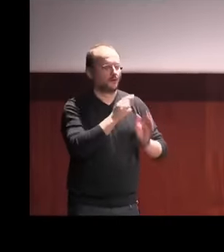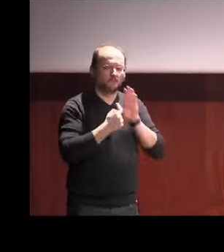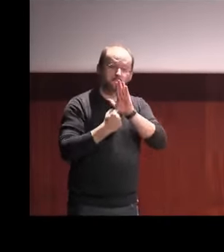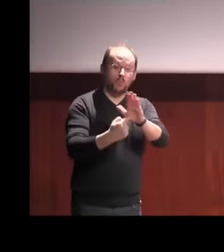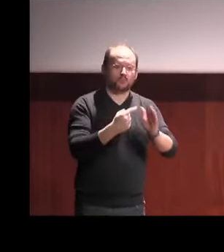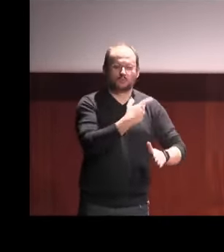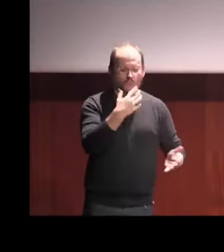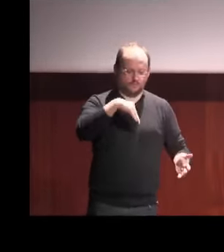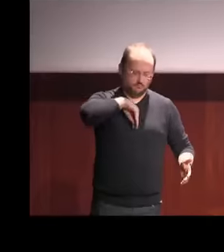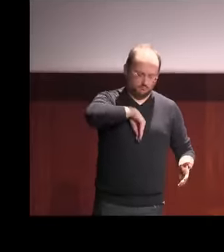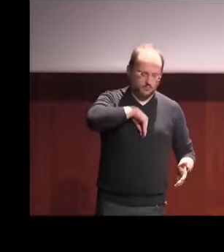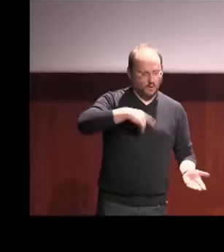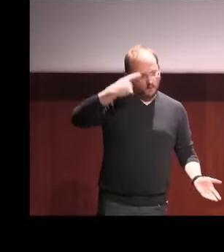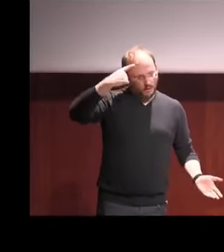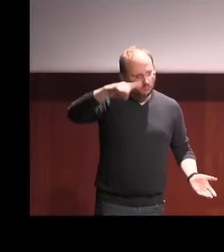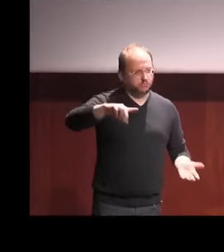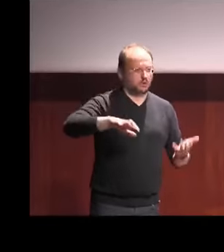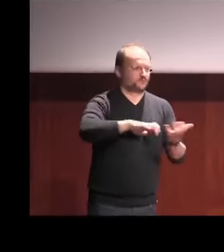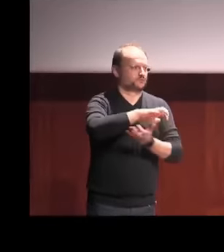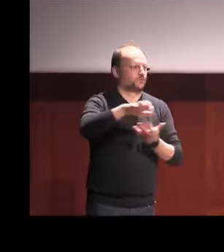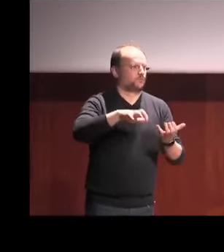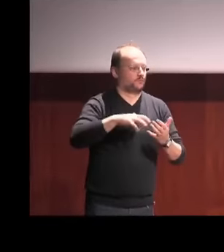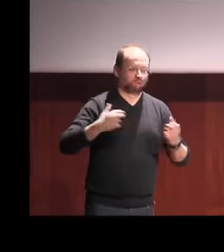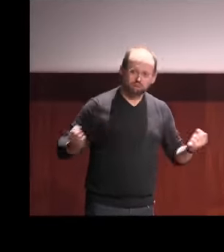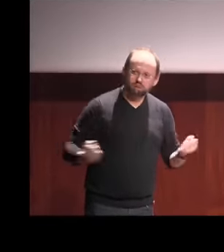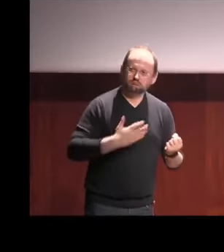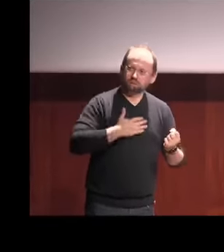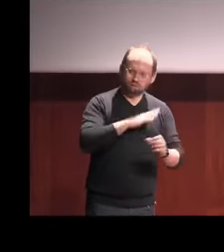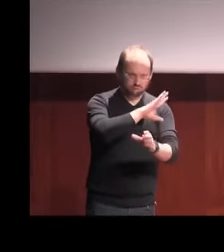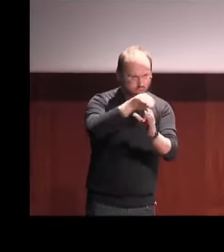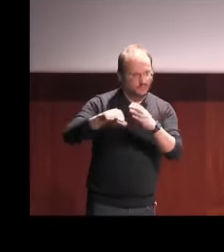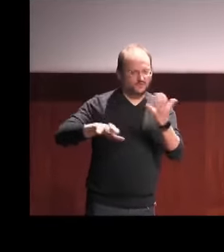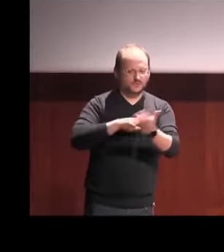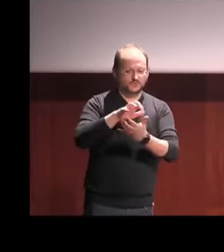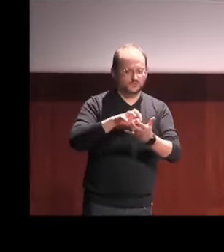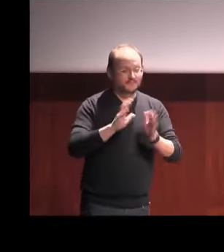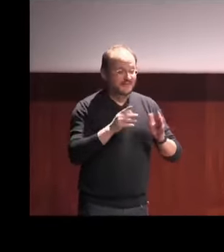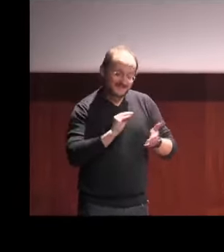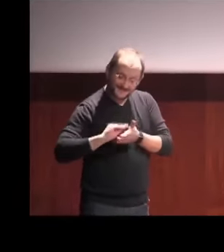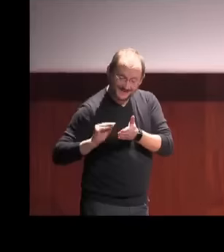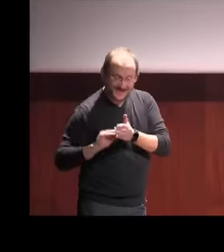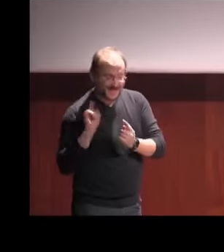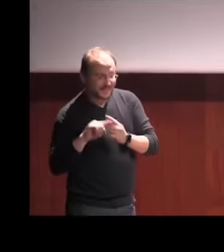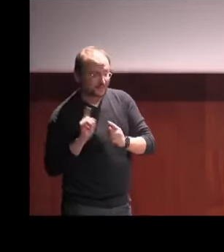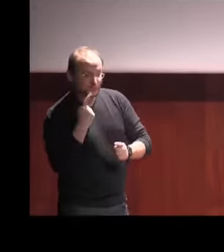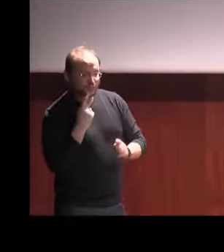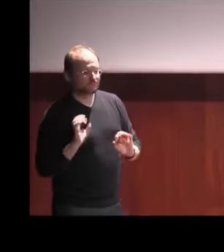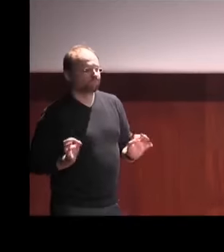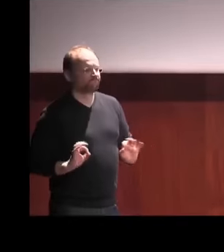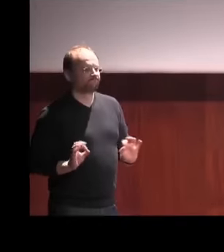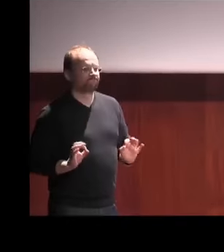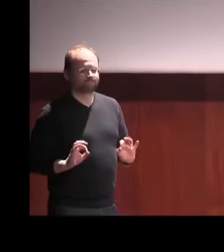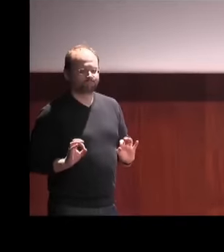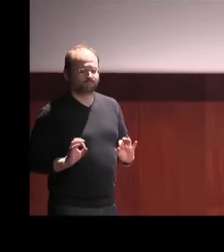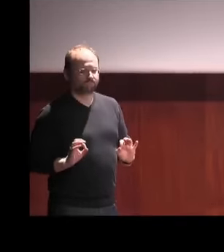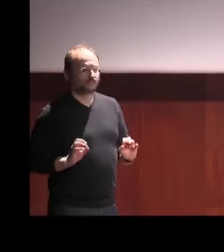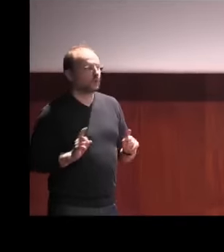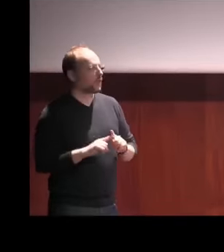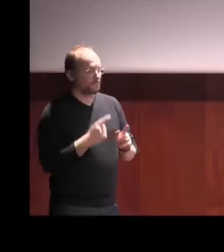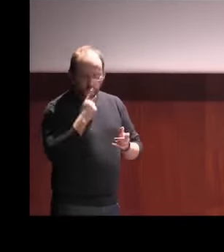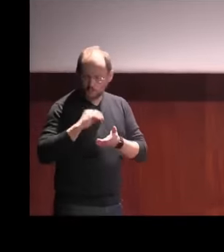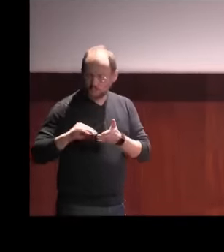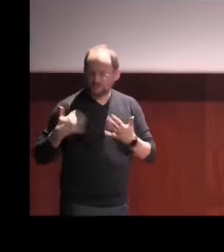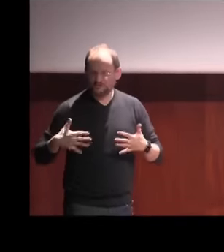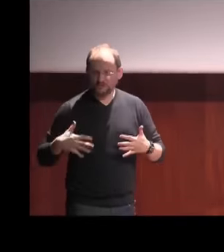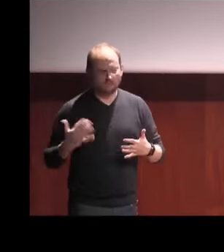sur la Révolution française, ou en tout cas sur ce qu'il en passait, son avis. Et là, il n'y a